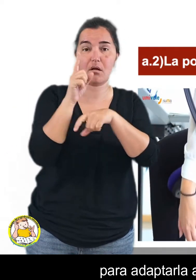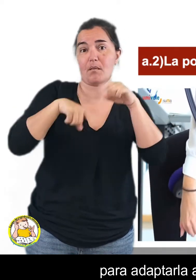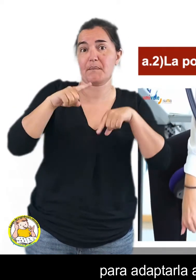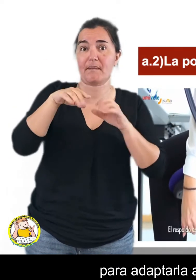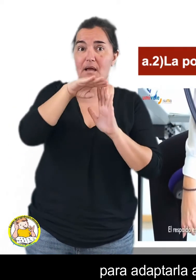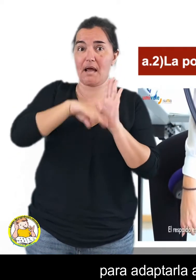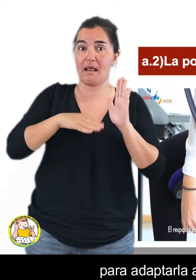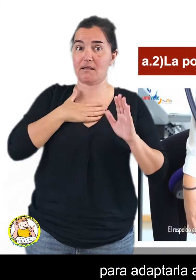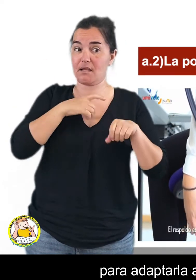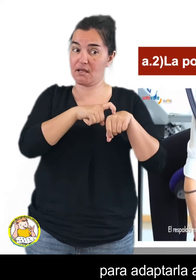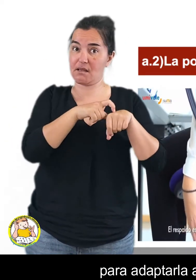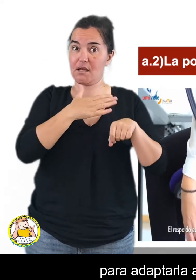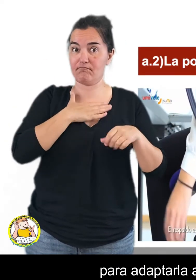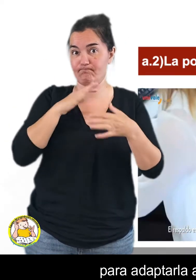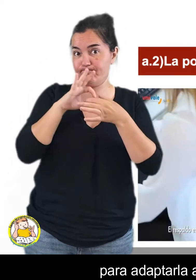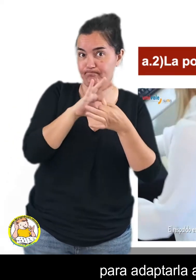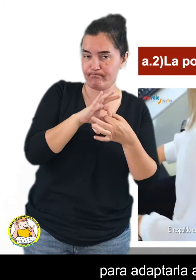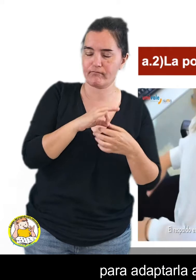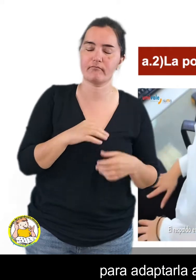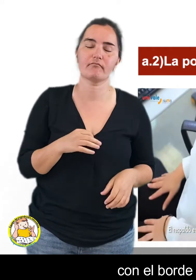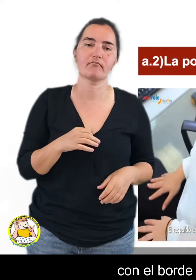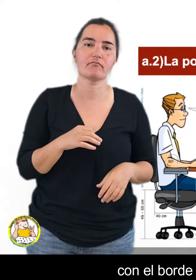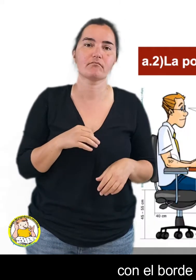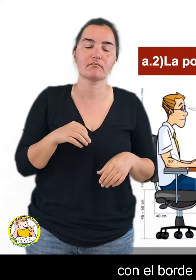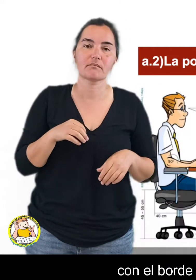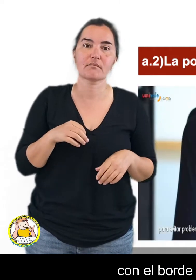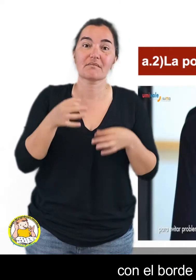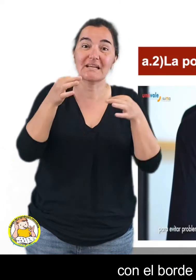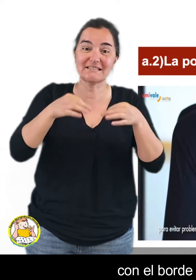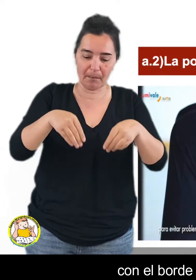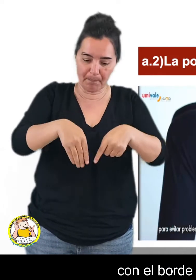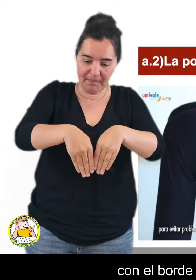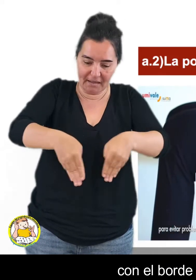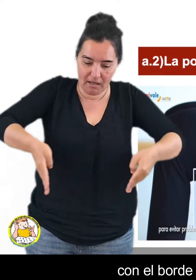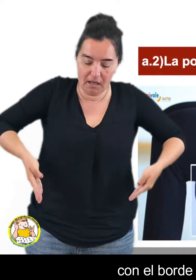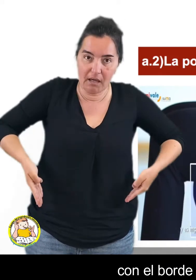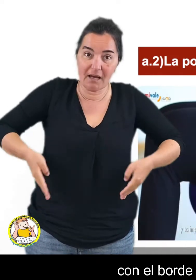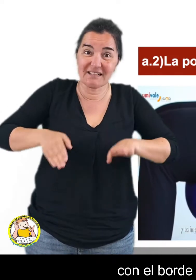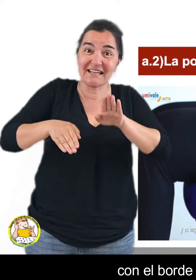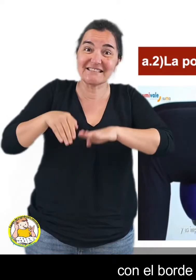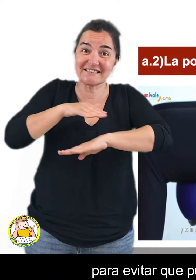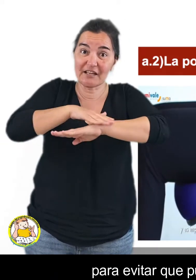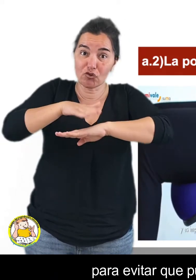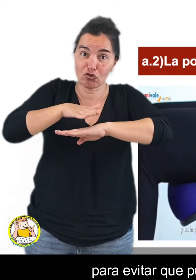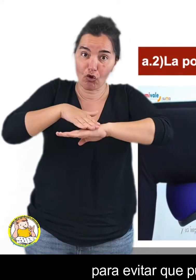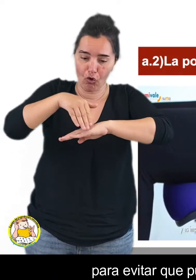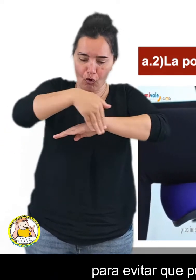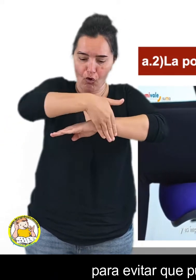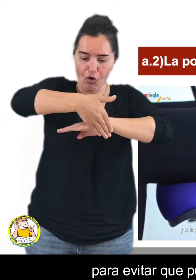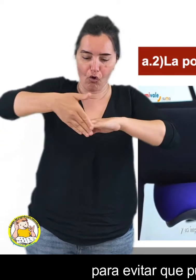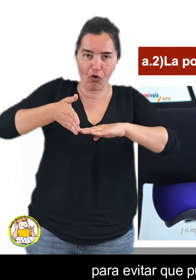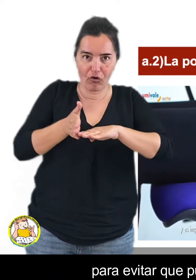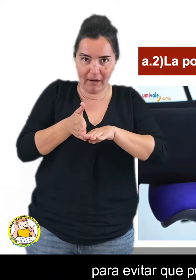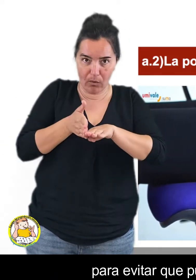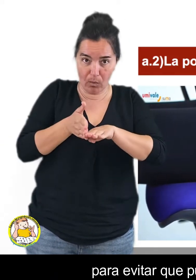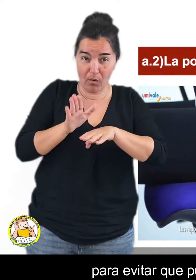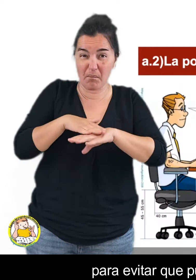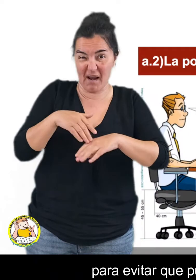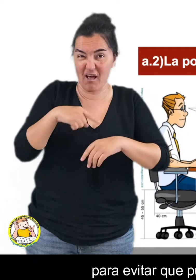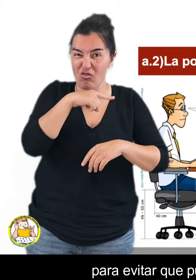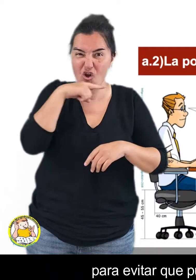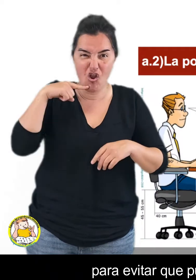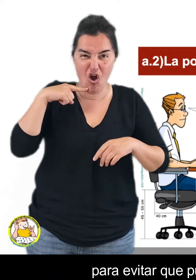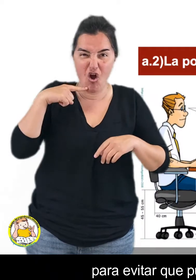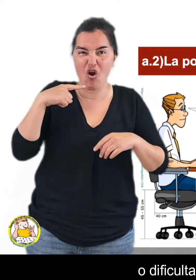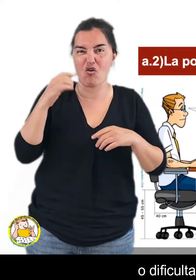para adaptarla a las características del trabajador, con el borde delantero siempre redondeado para evitar que pueda producir daños